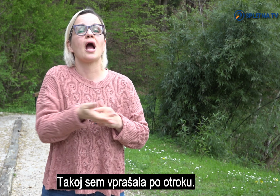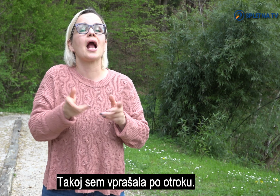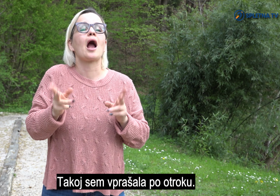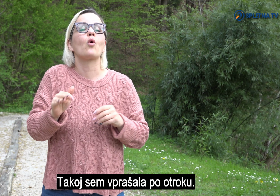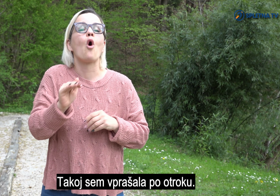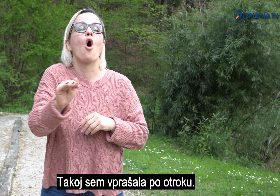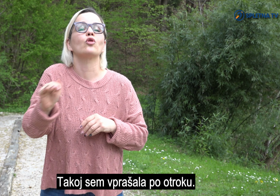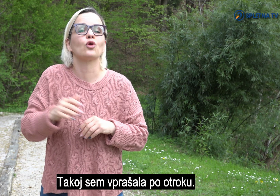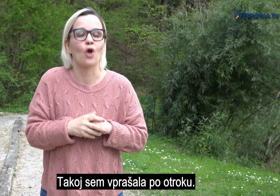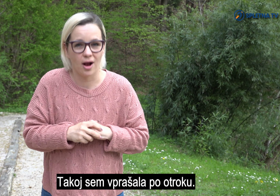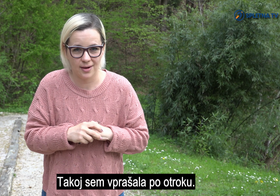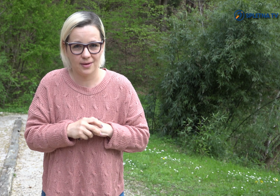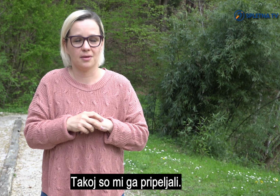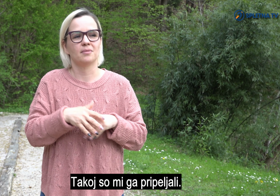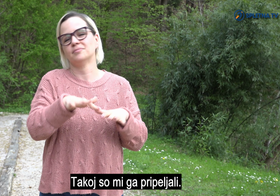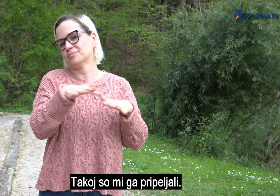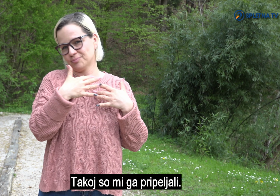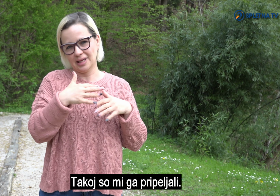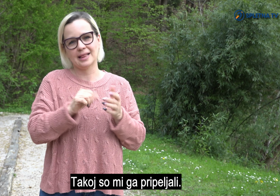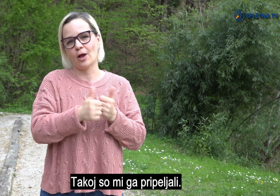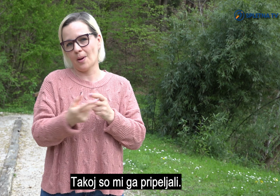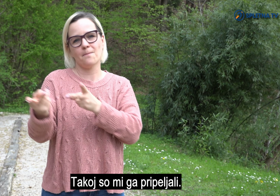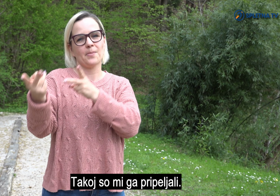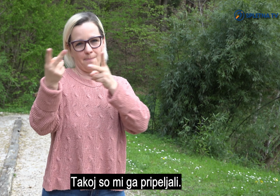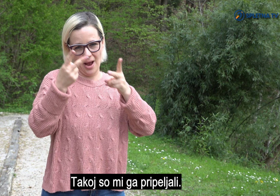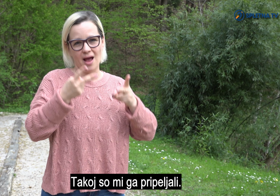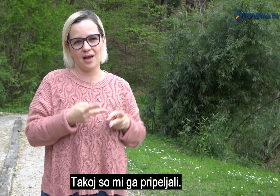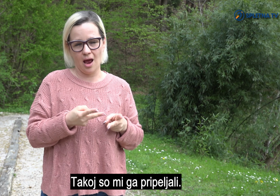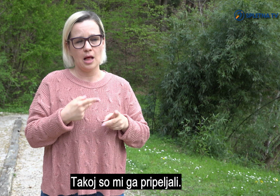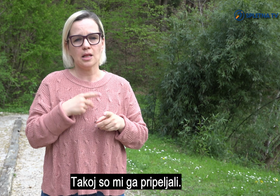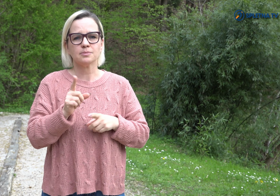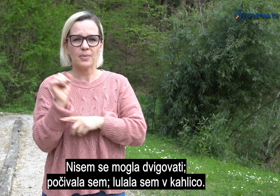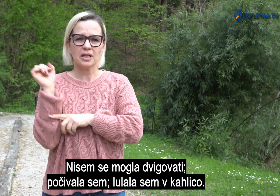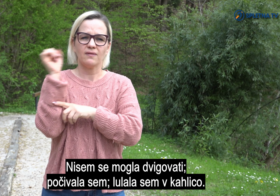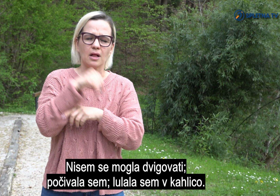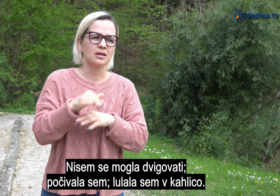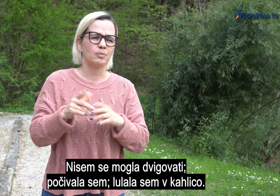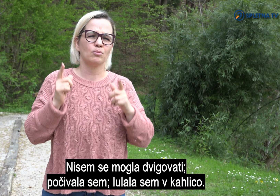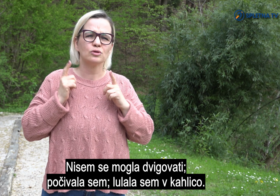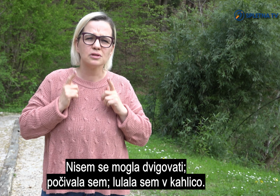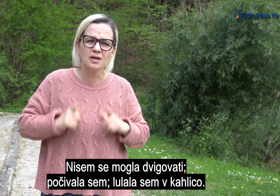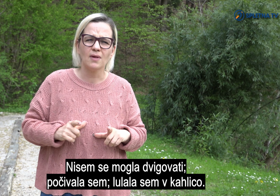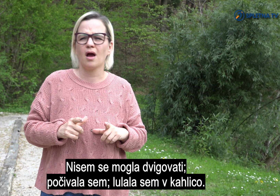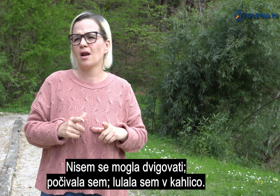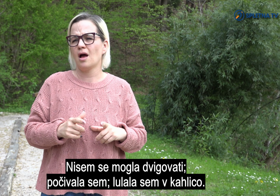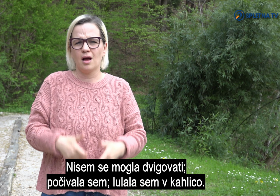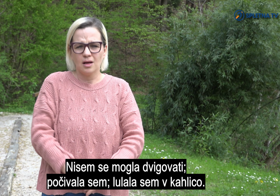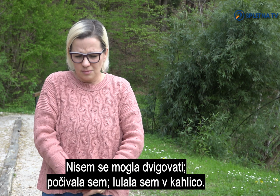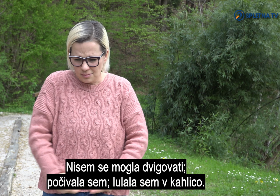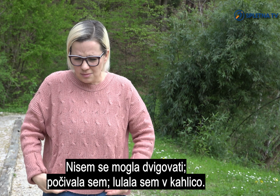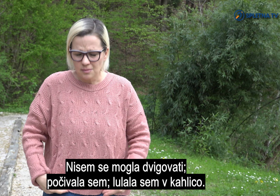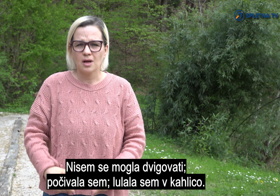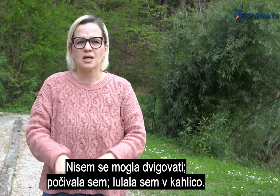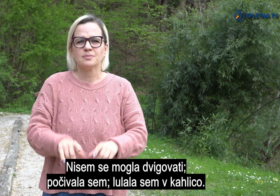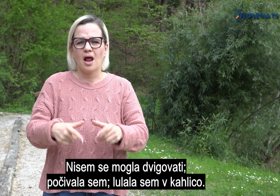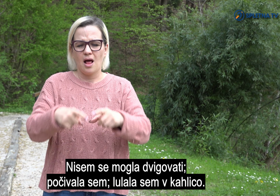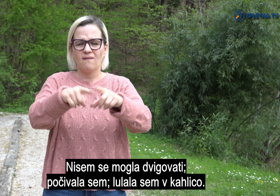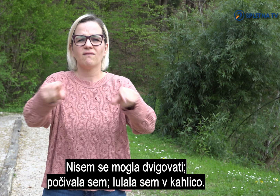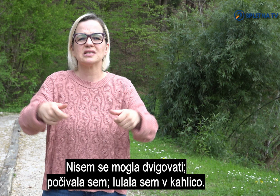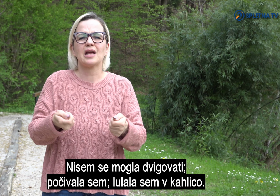Takoj sem vprašala po otroku. Takoj so mi ga pripeljali. Nisem se mogla dvigovati, počivala sem, lulala